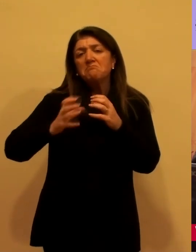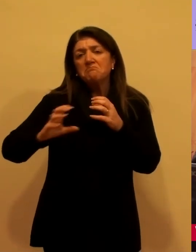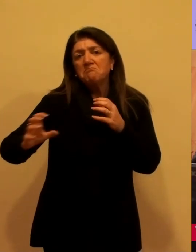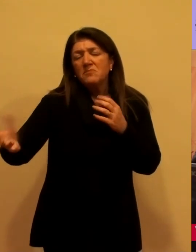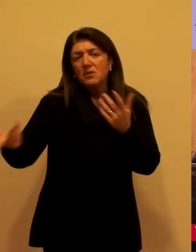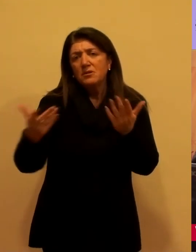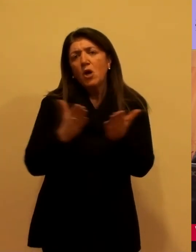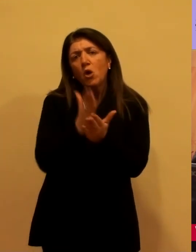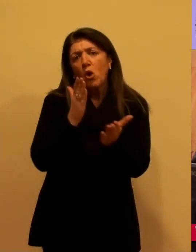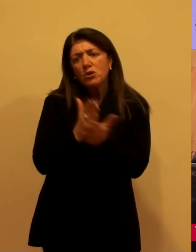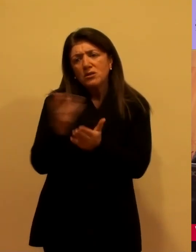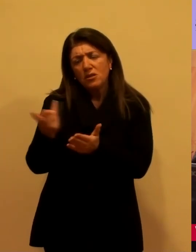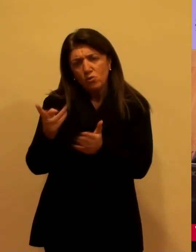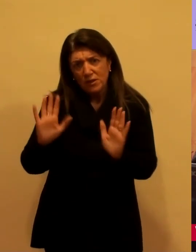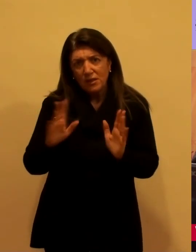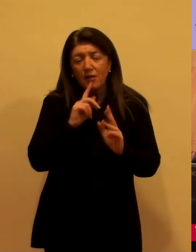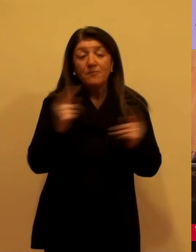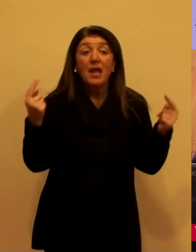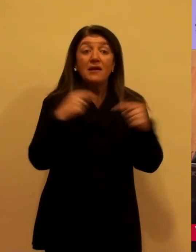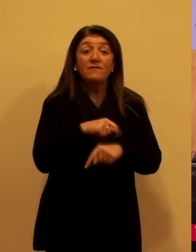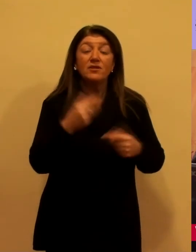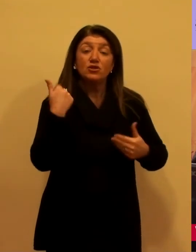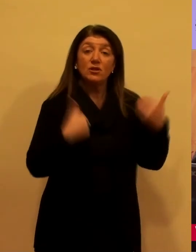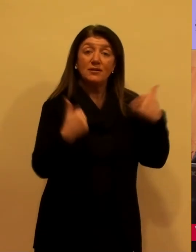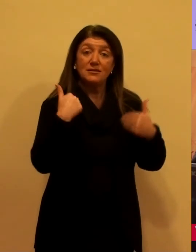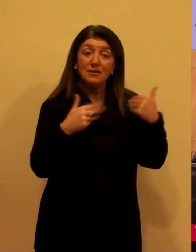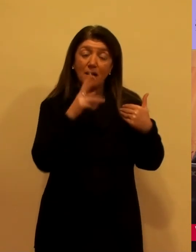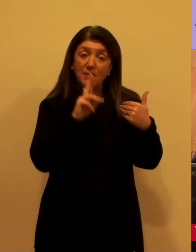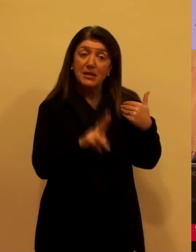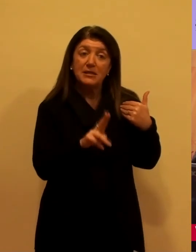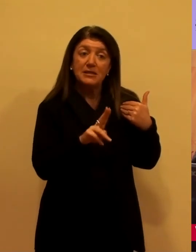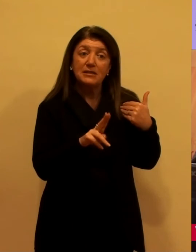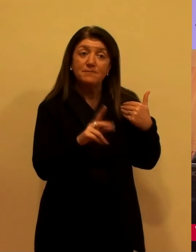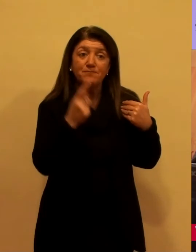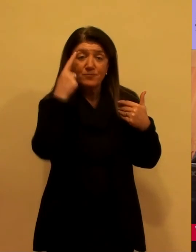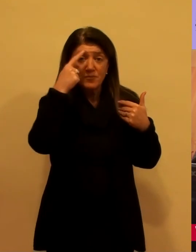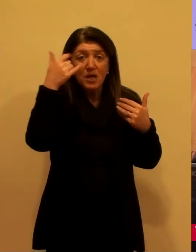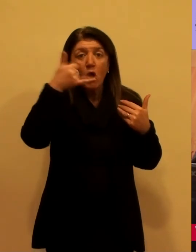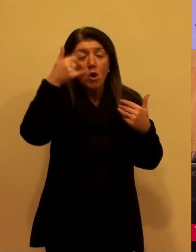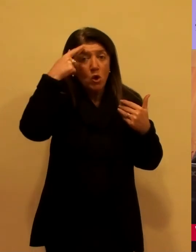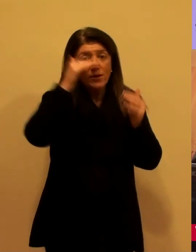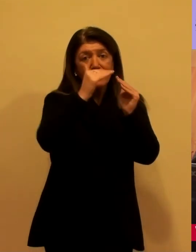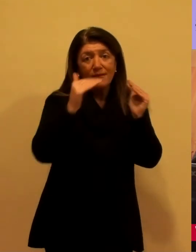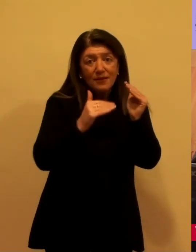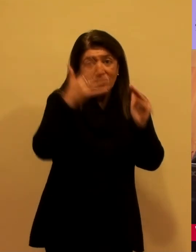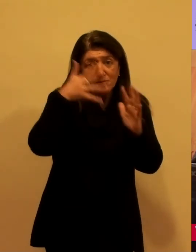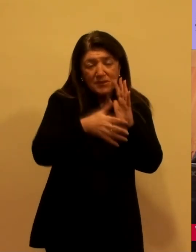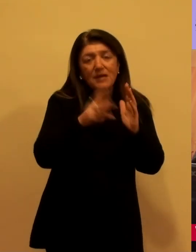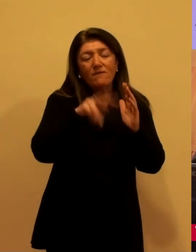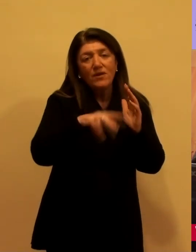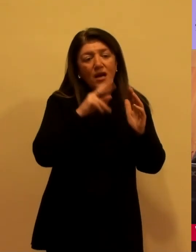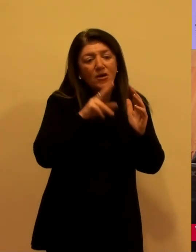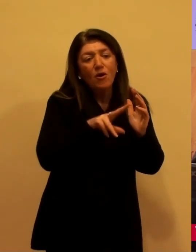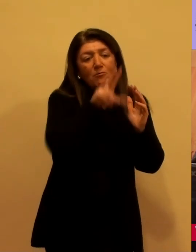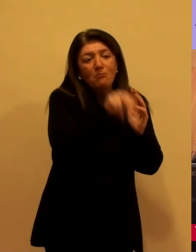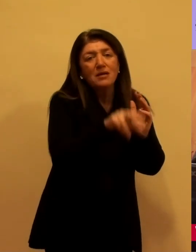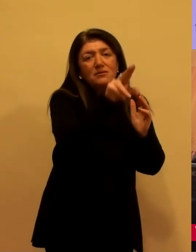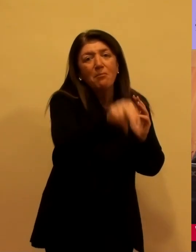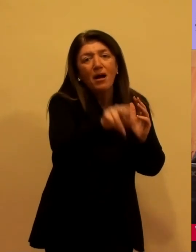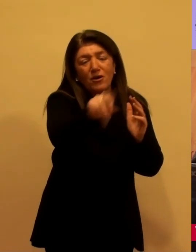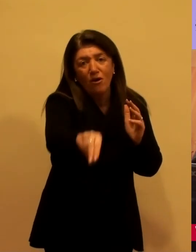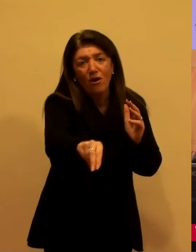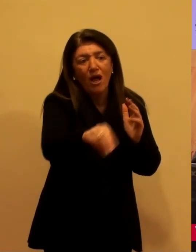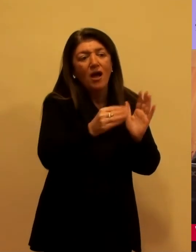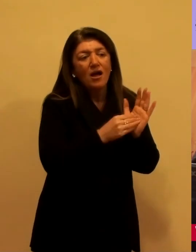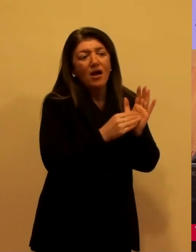una continuità. Sui disabili invece, sulla disabilità appunto cognitiva e psichica, in effetti è un po' un passaparola. Ci sono degli enti con